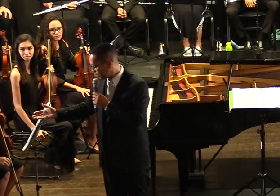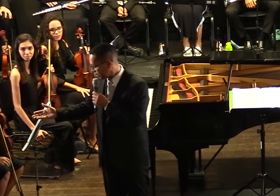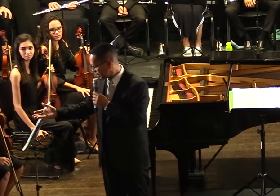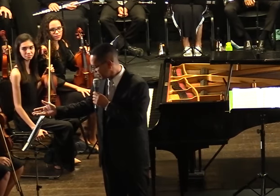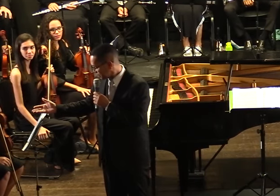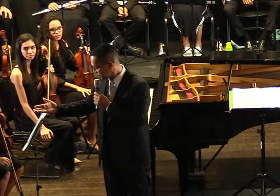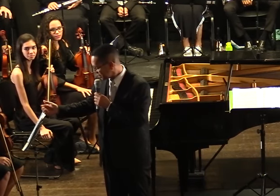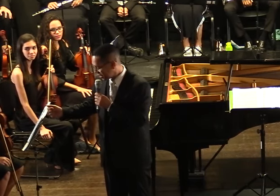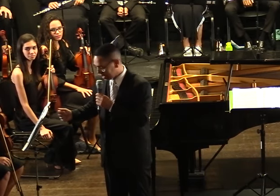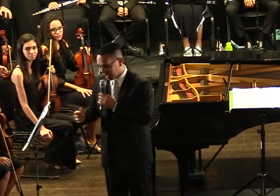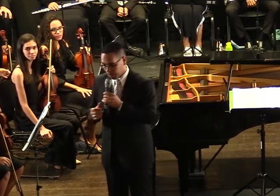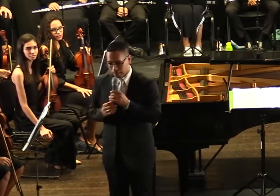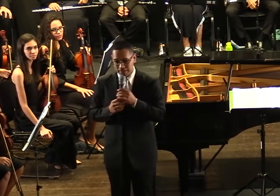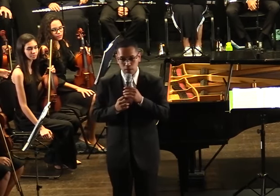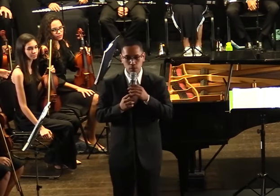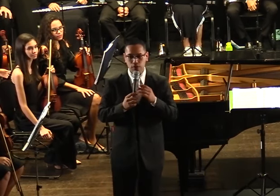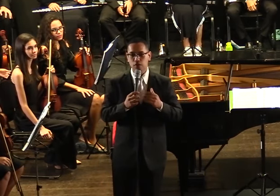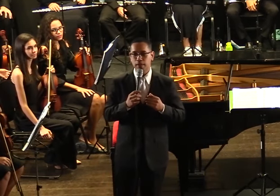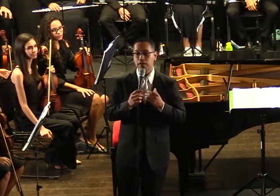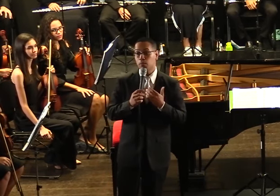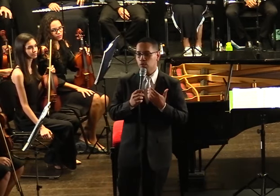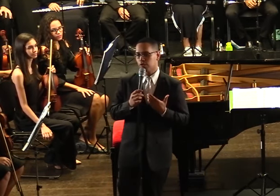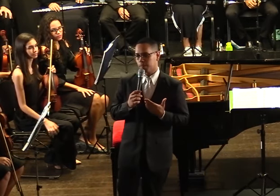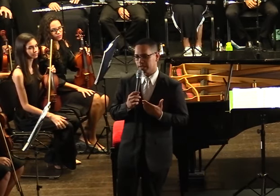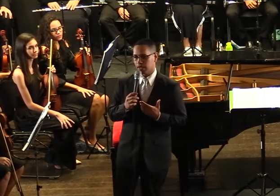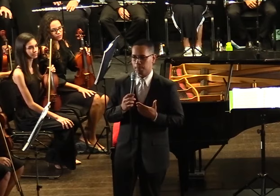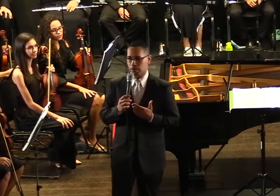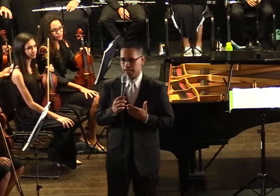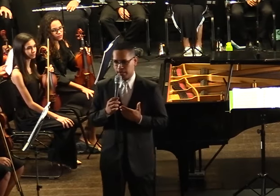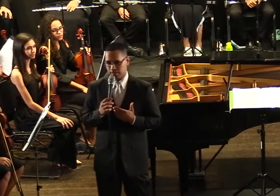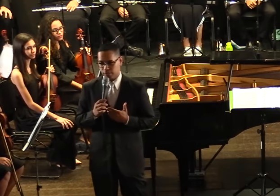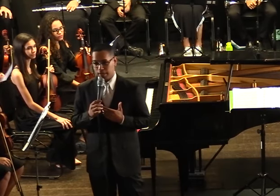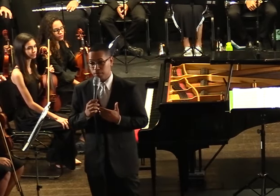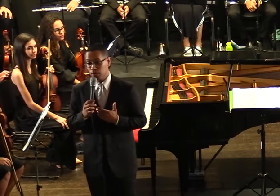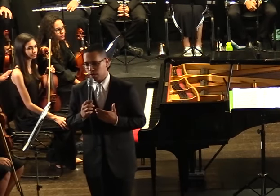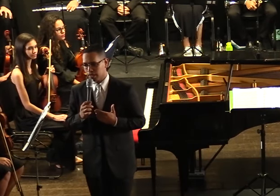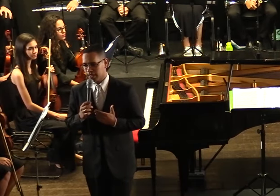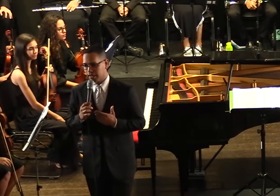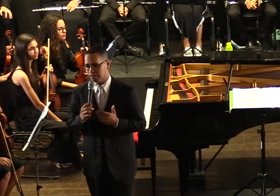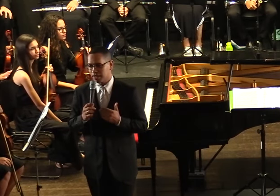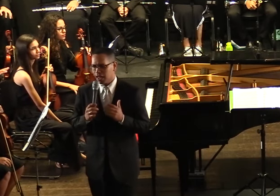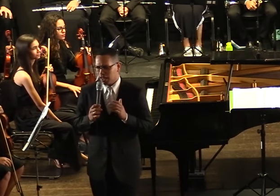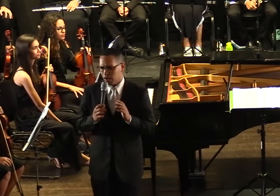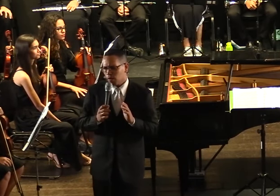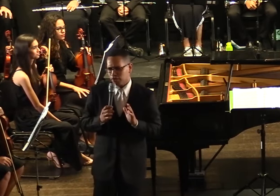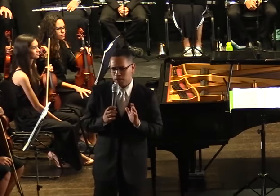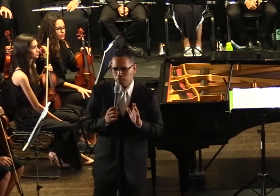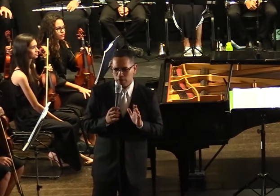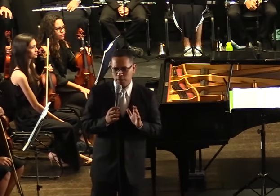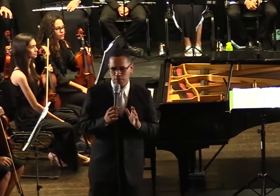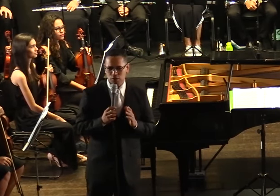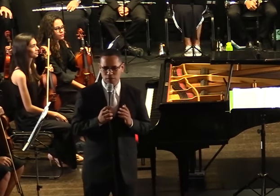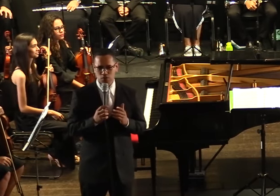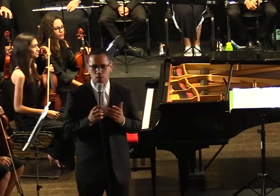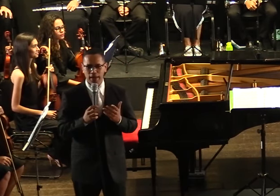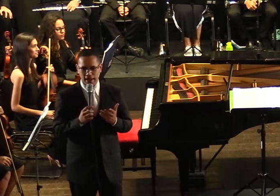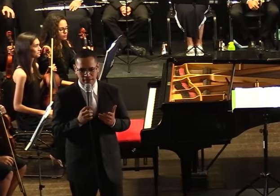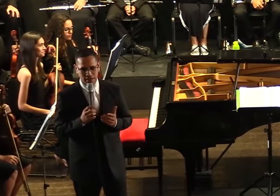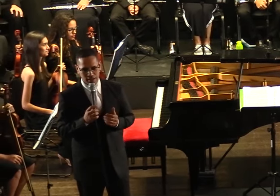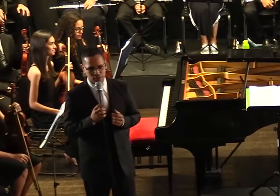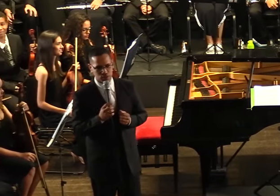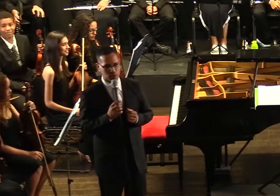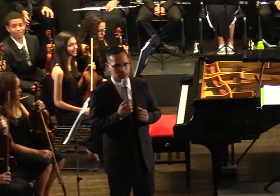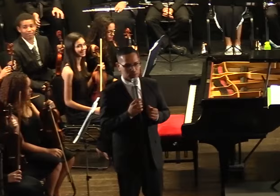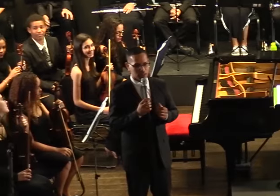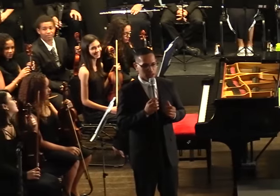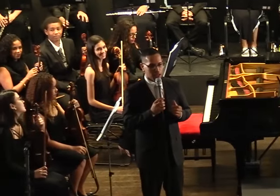à minha direita. Mas tem um outro instrumento que é muito especial para a orquestra, chamado viola, e esse eu acho que poucas pessoas